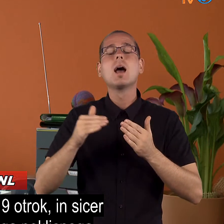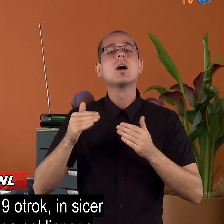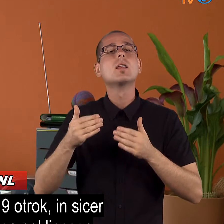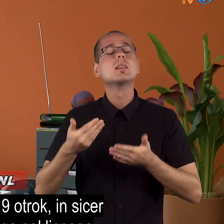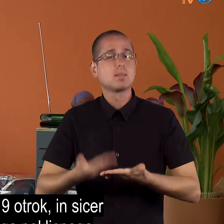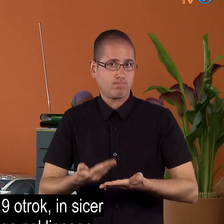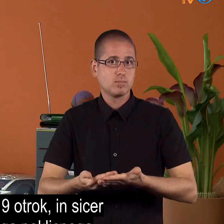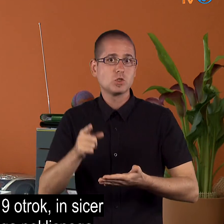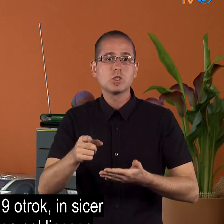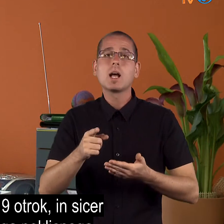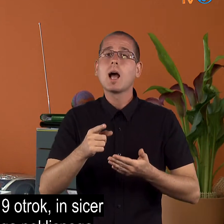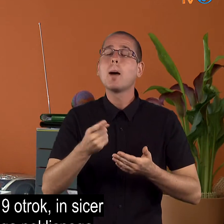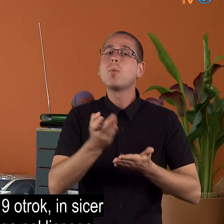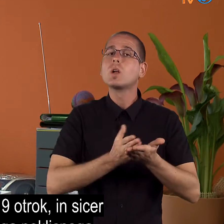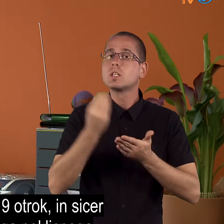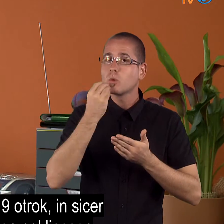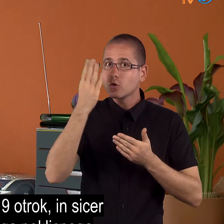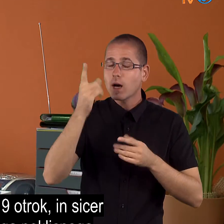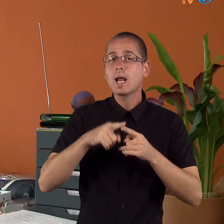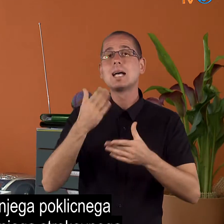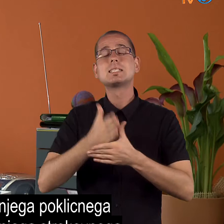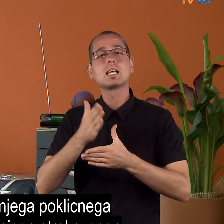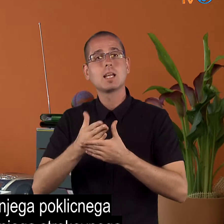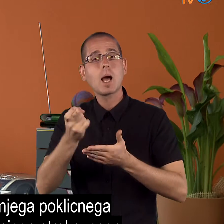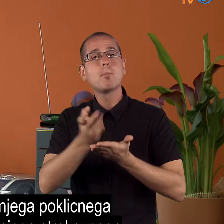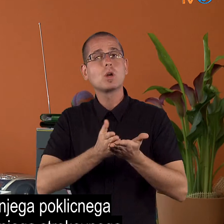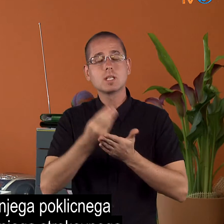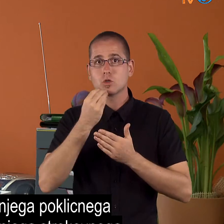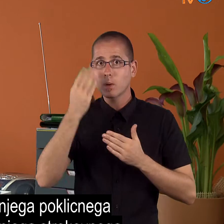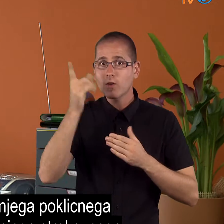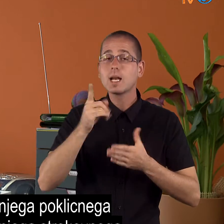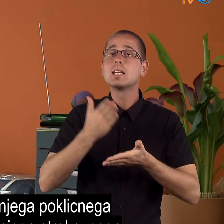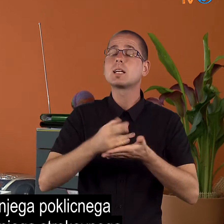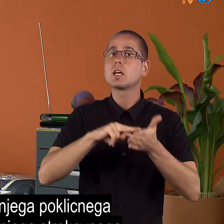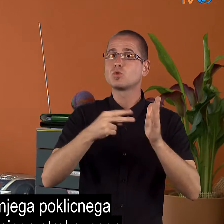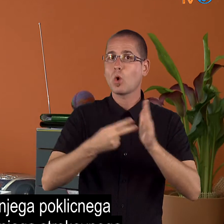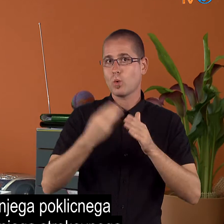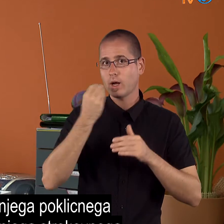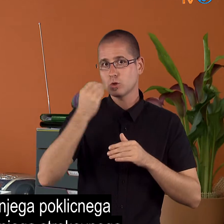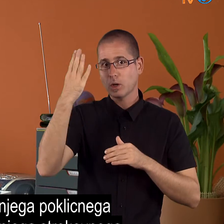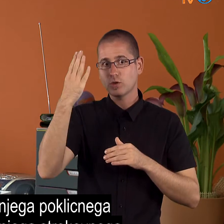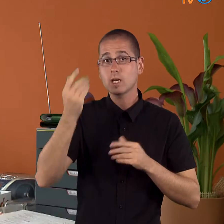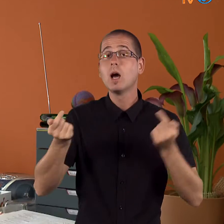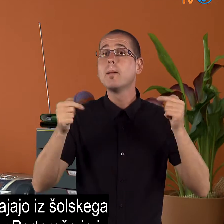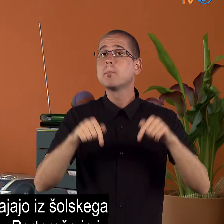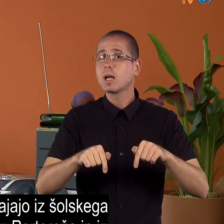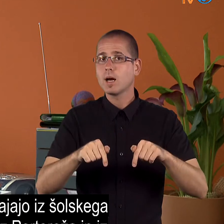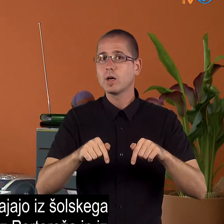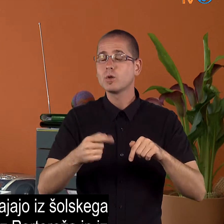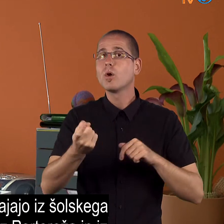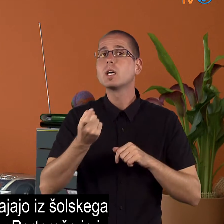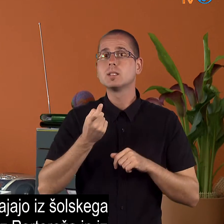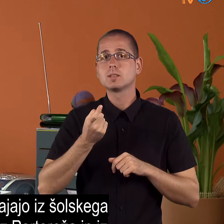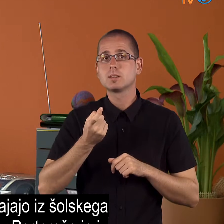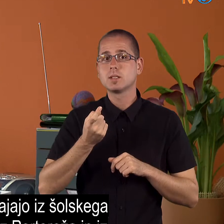poklicnega izobraževanja, srednjega poklicnega izobraževanja in pa srednjega strokovnega izobraževanja.